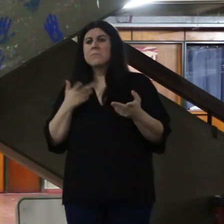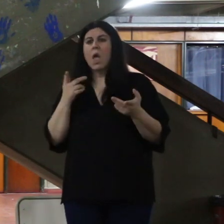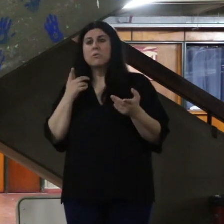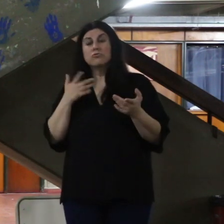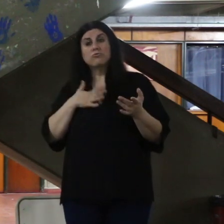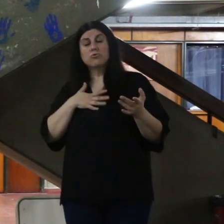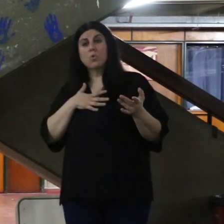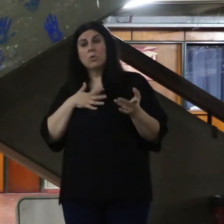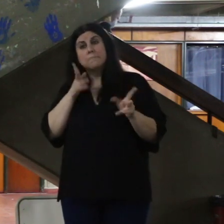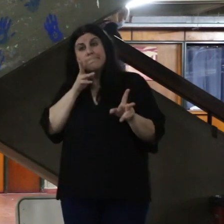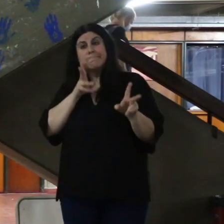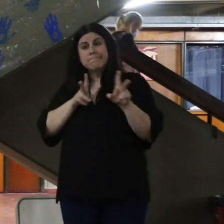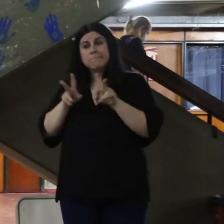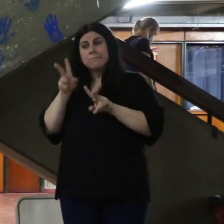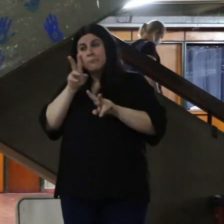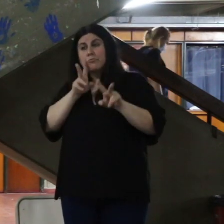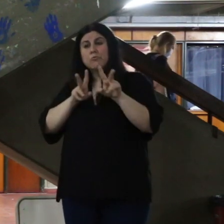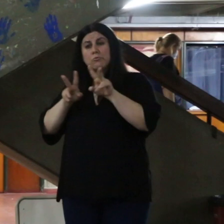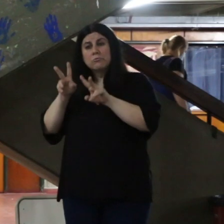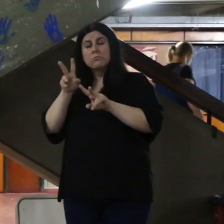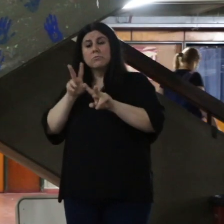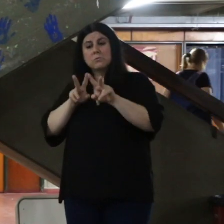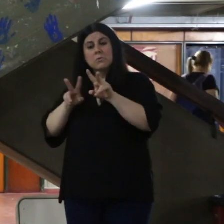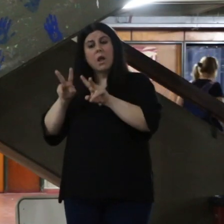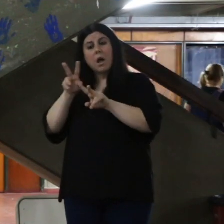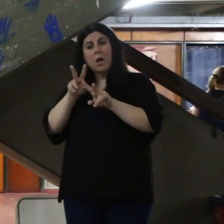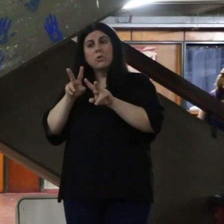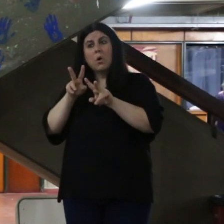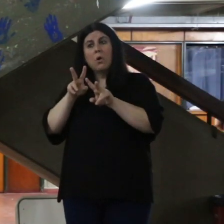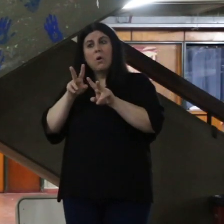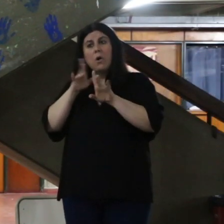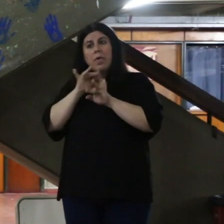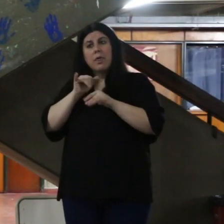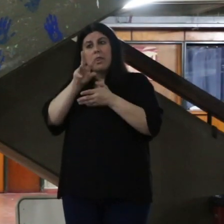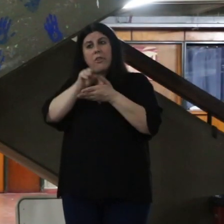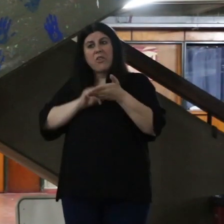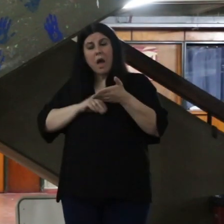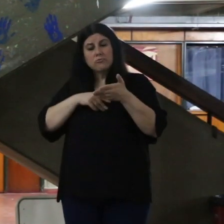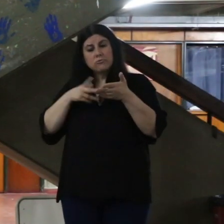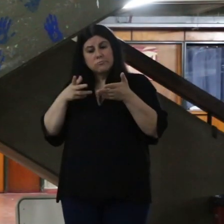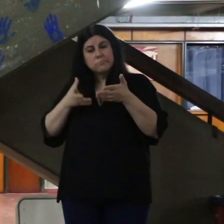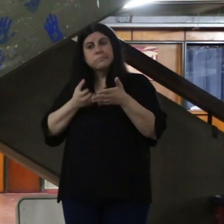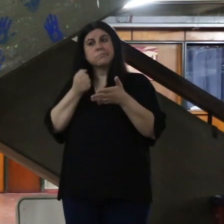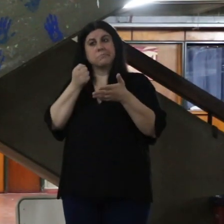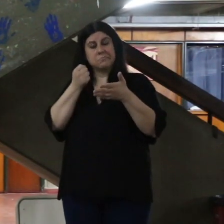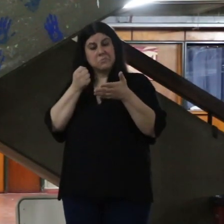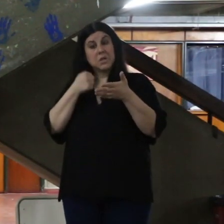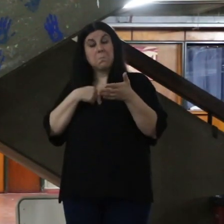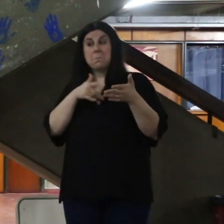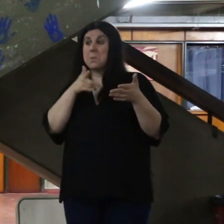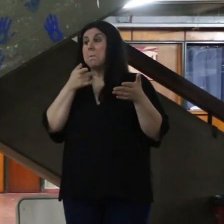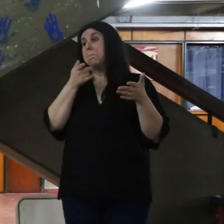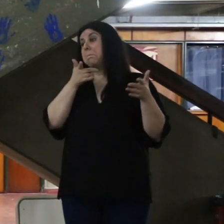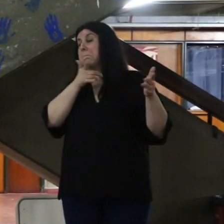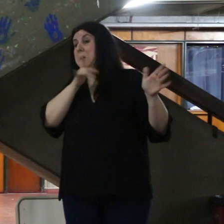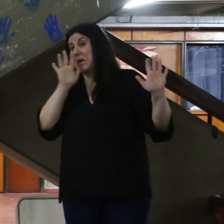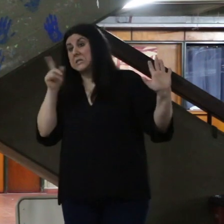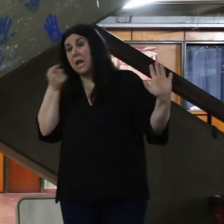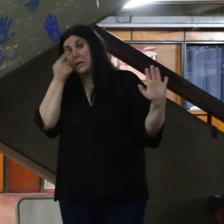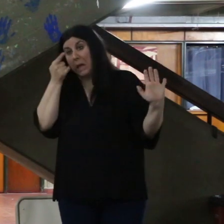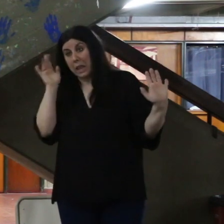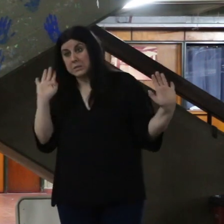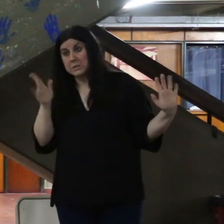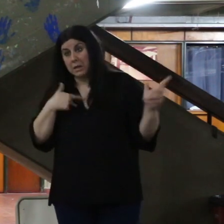buscando, ¿sí?, encontré algunos datos que me parecían interesantes traer para poner